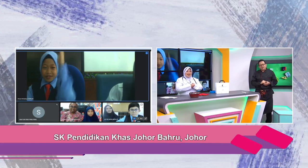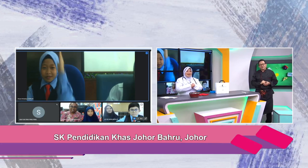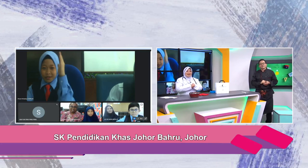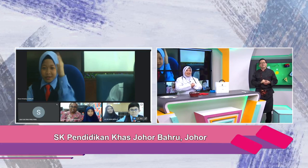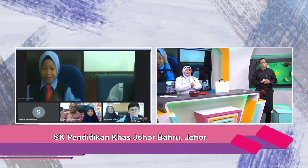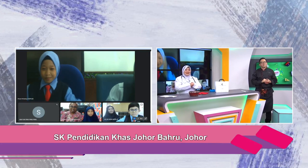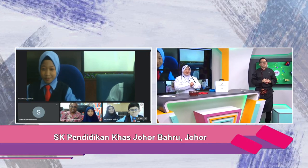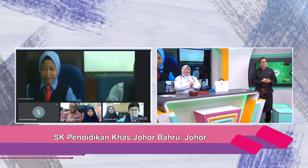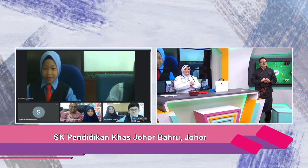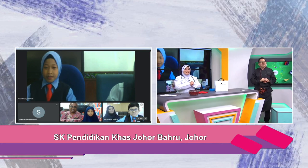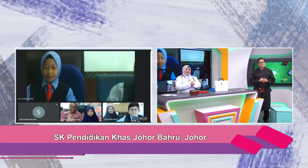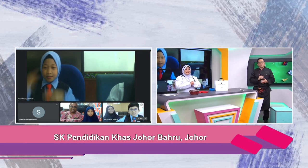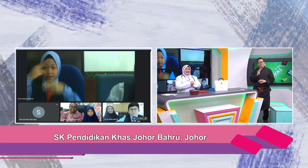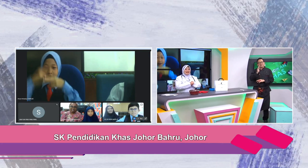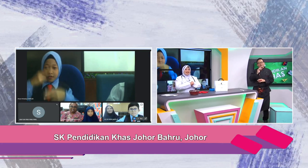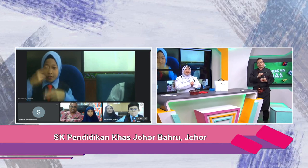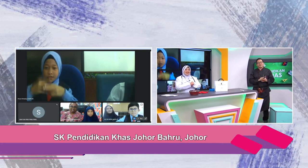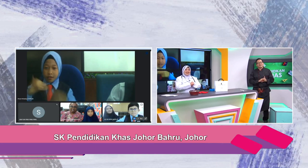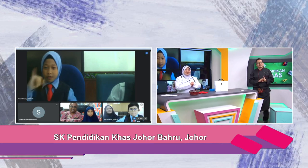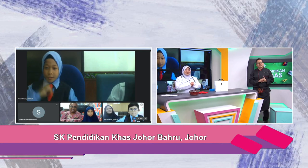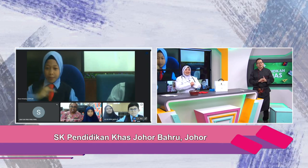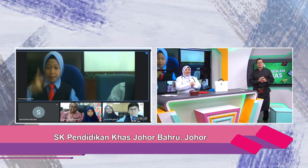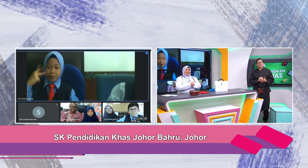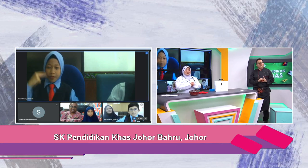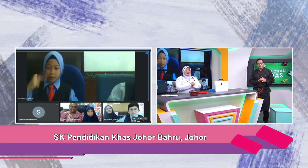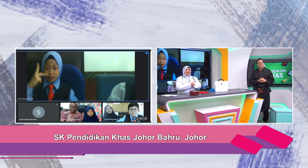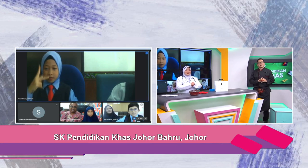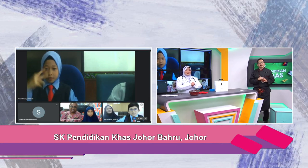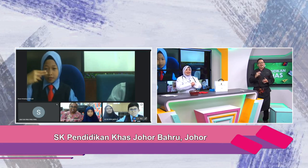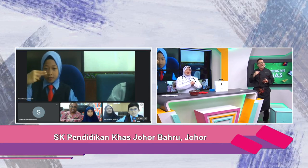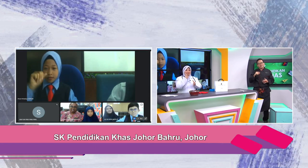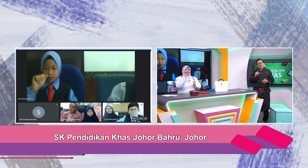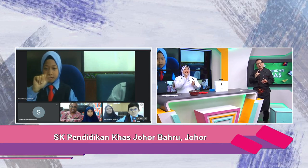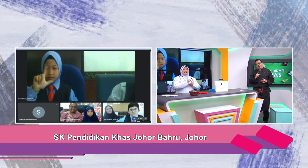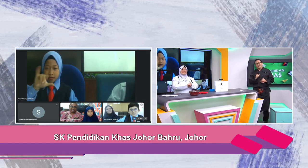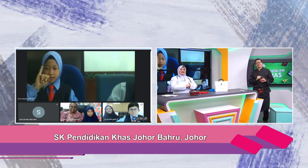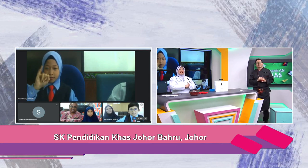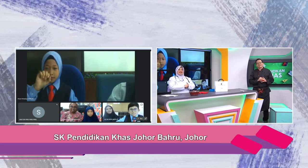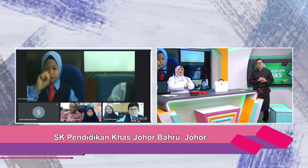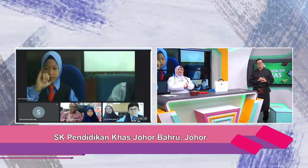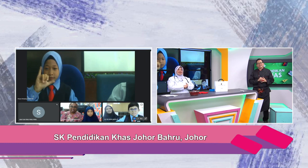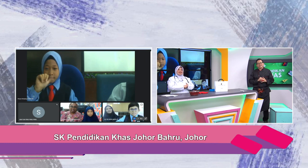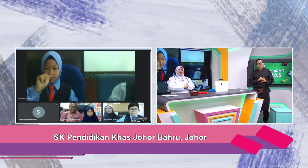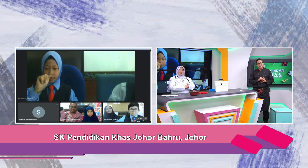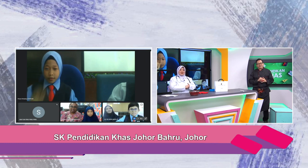Assalamualaikum dan selamat tengah hari. Nama saya Khadisha.